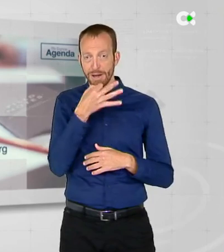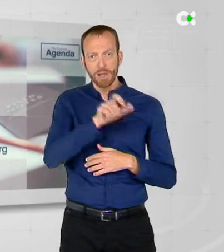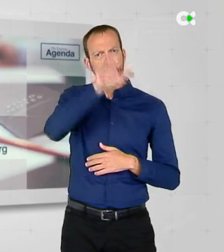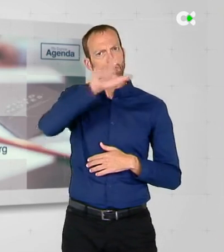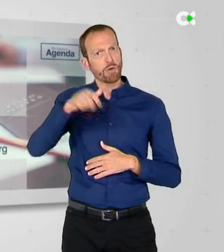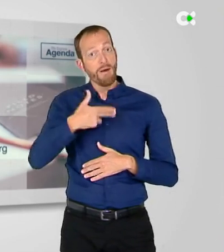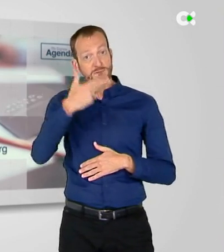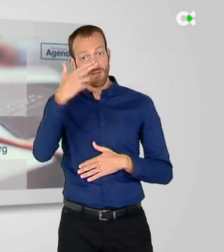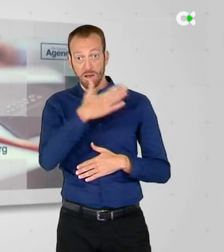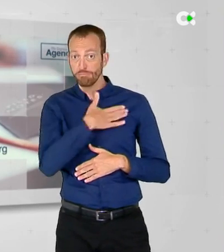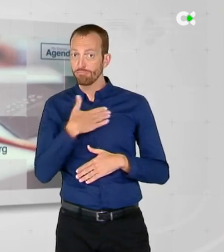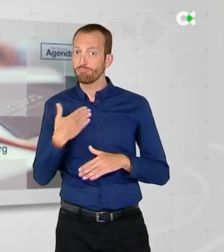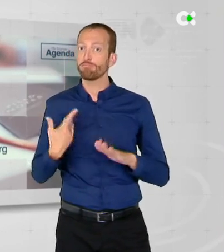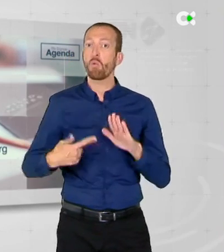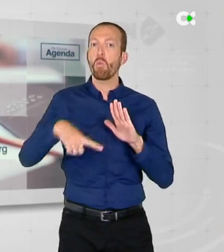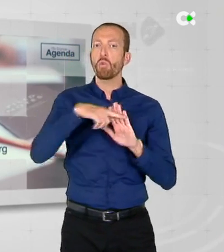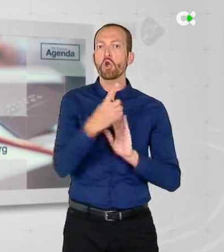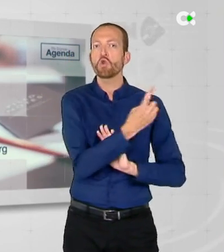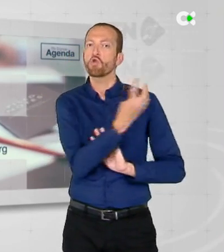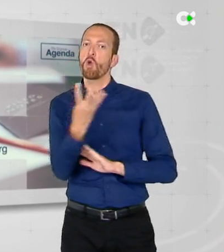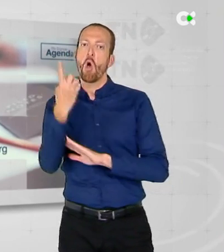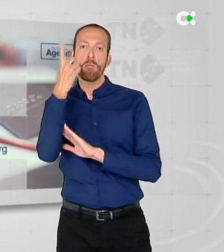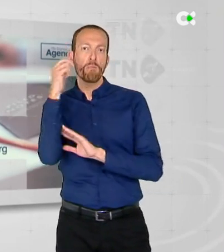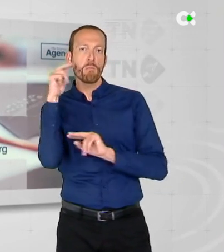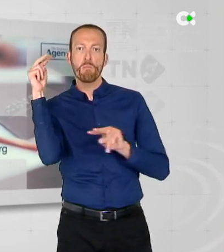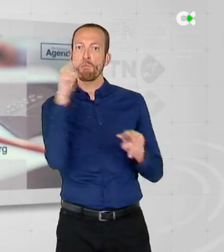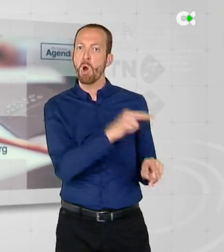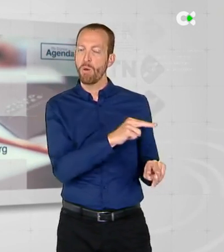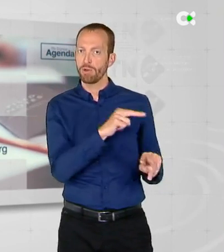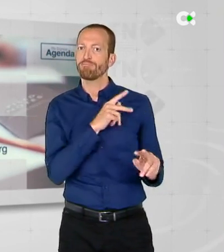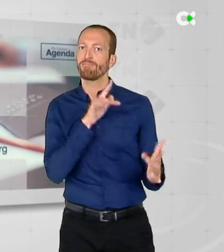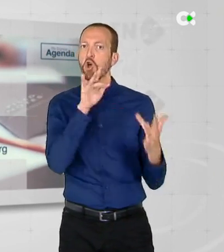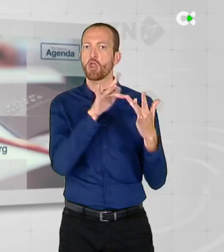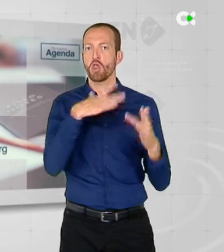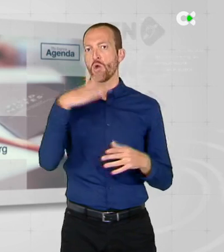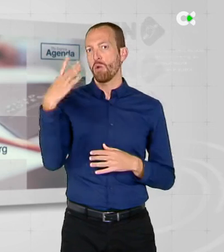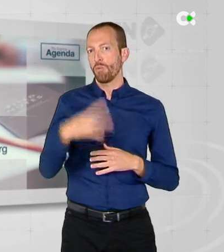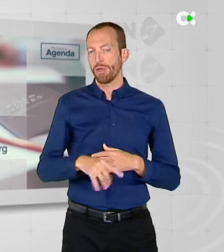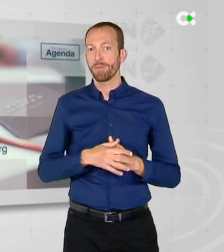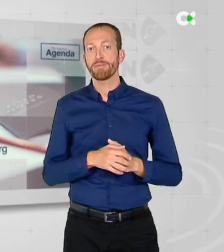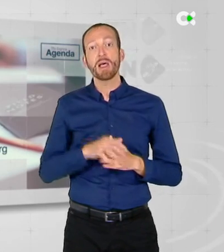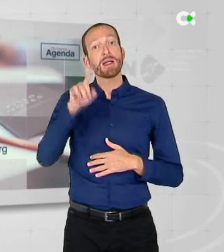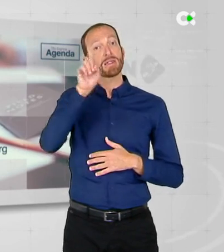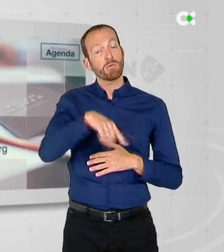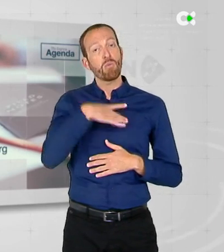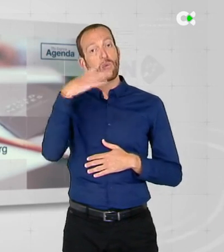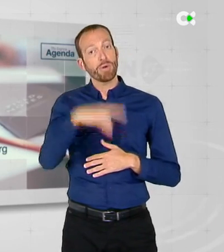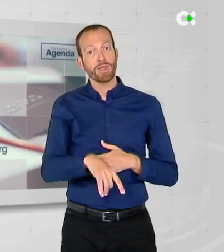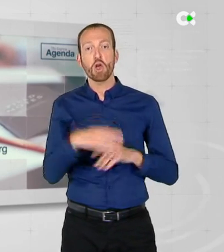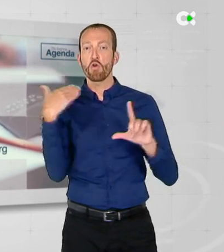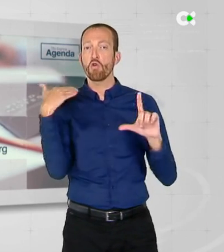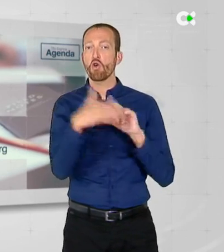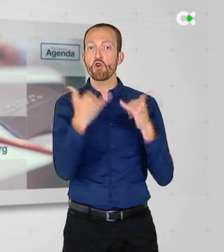interesadas pueden apuntarse llamando al teléfono 638-863-807 o escribiendo al